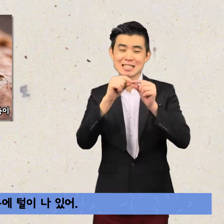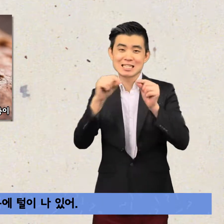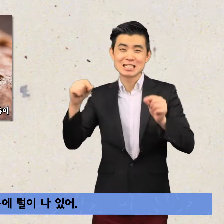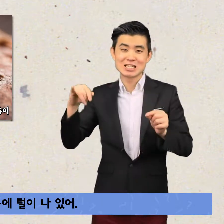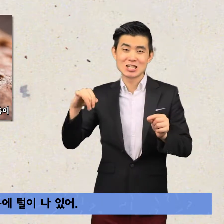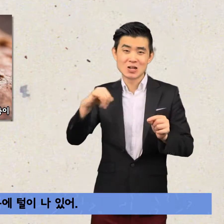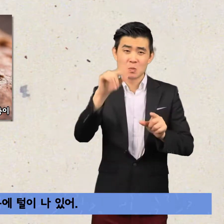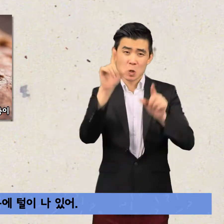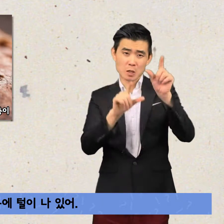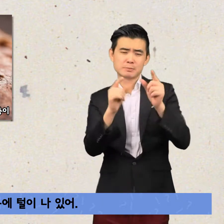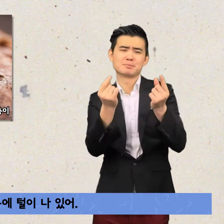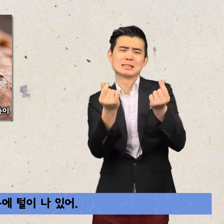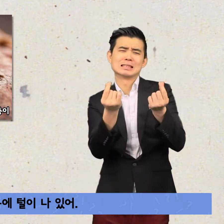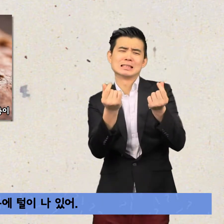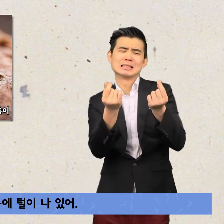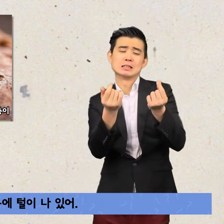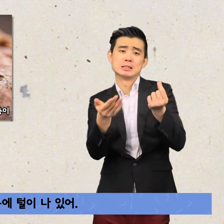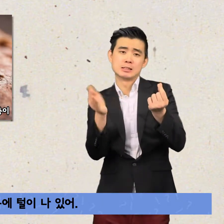있어.